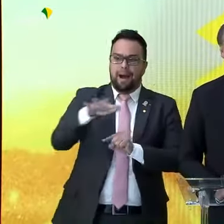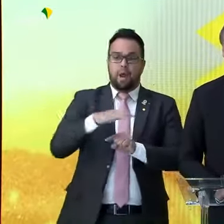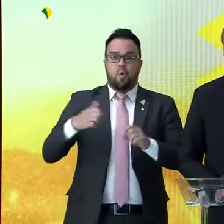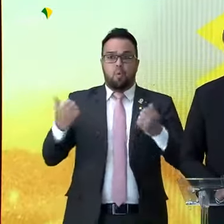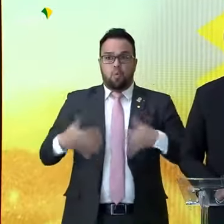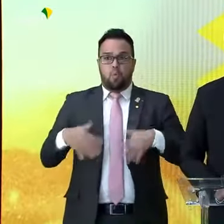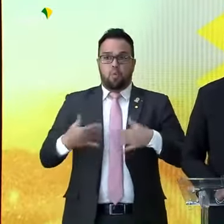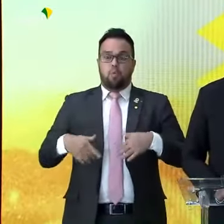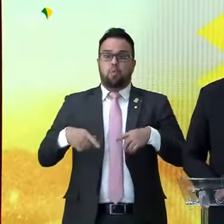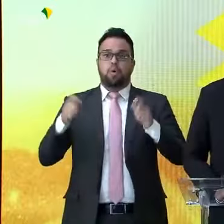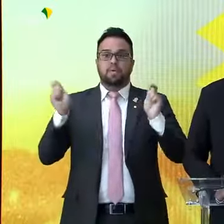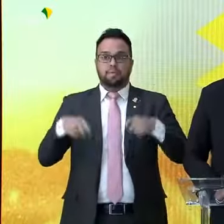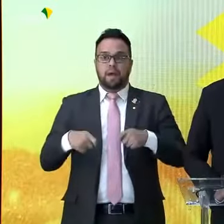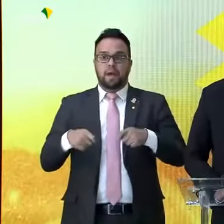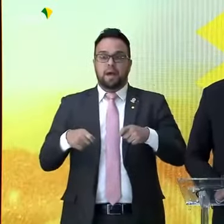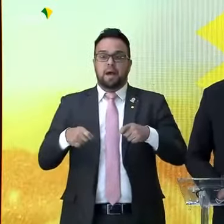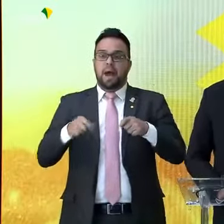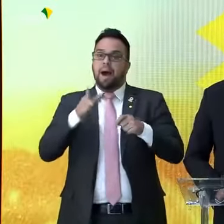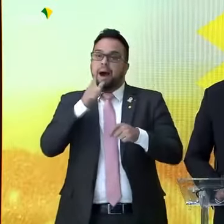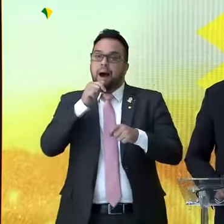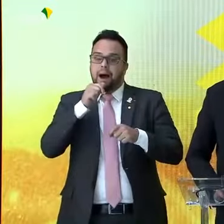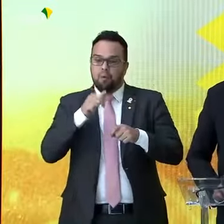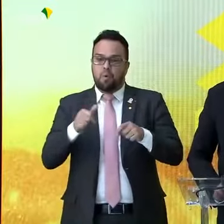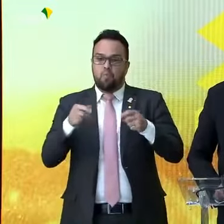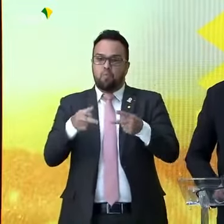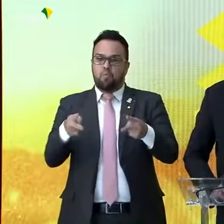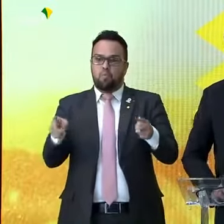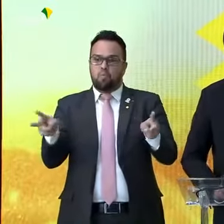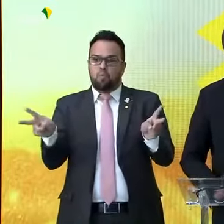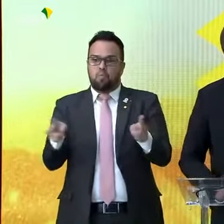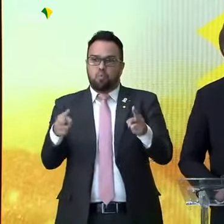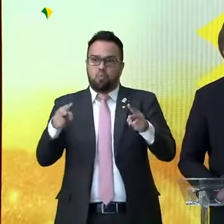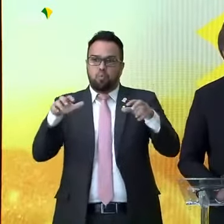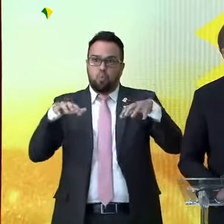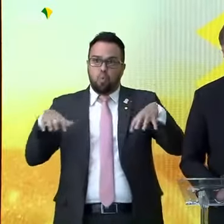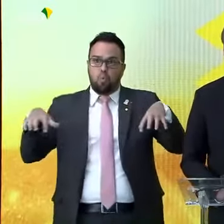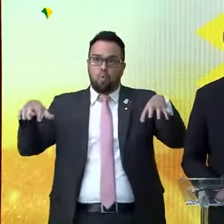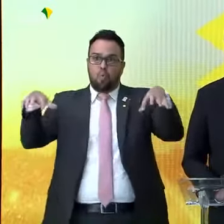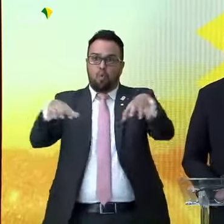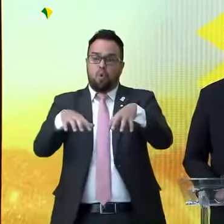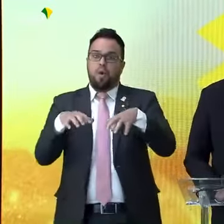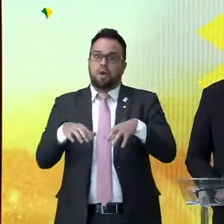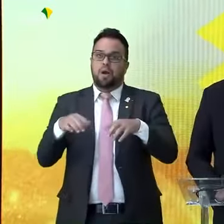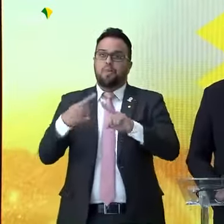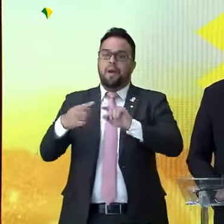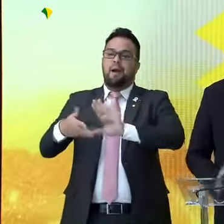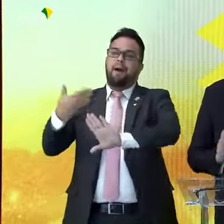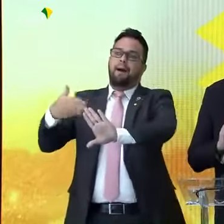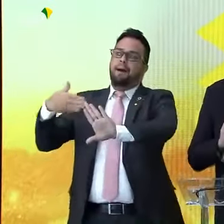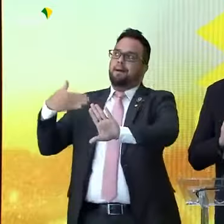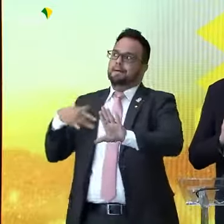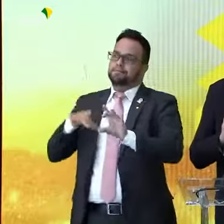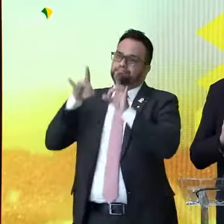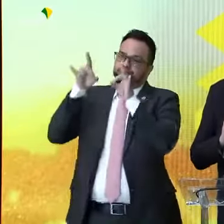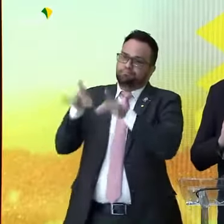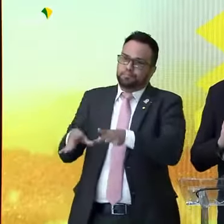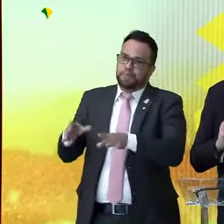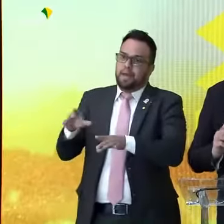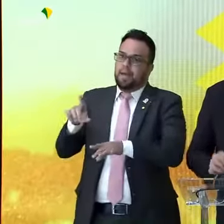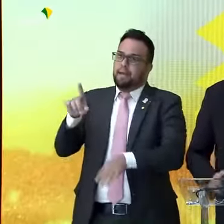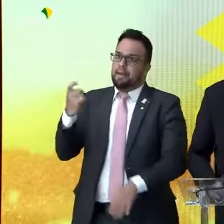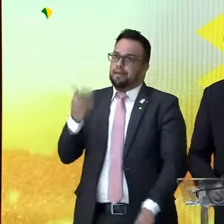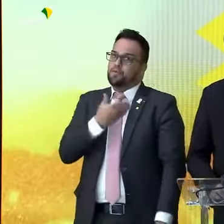então que a irrigação se faça presente também naquela região outrora esquecida por governos